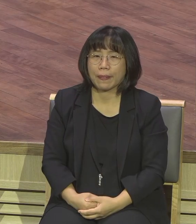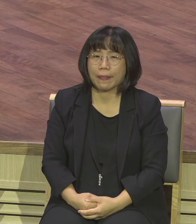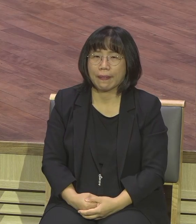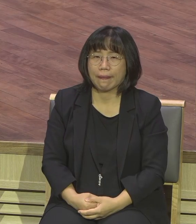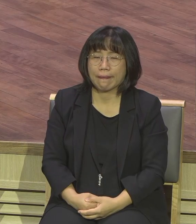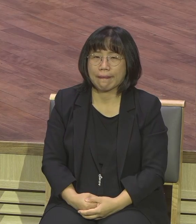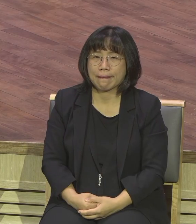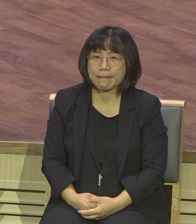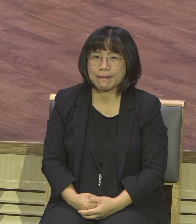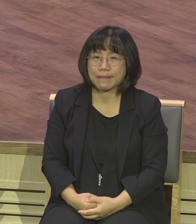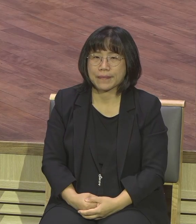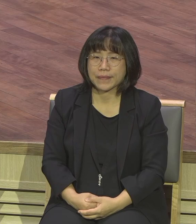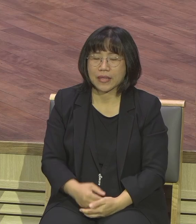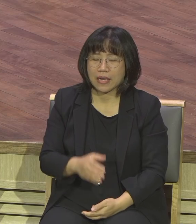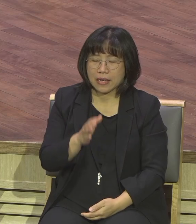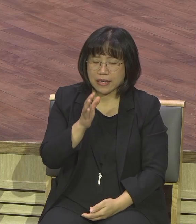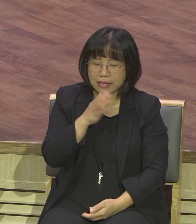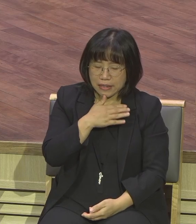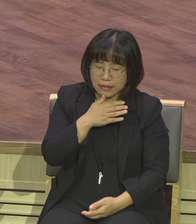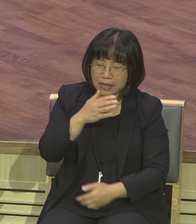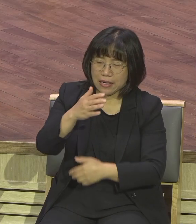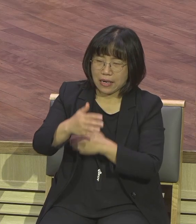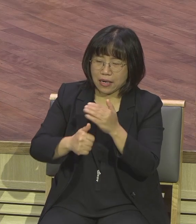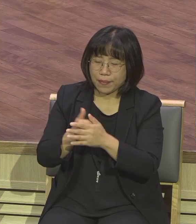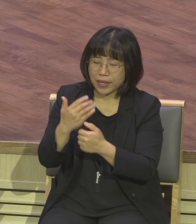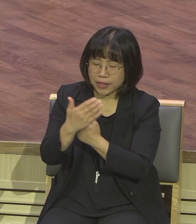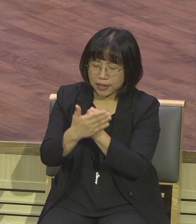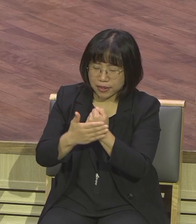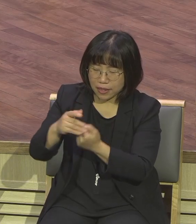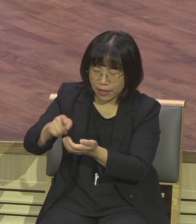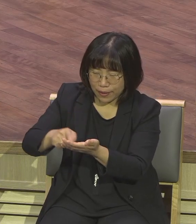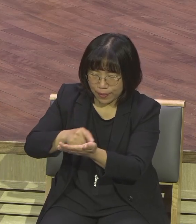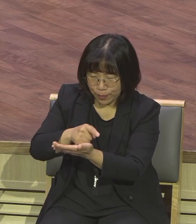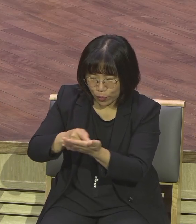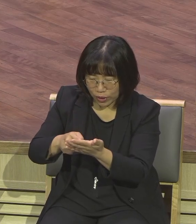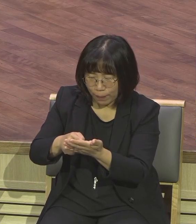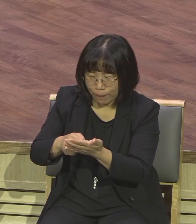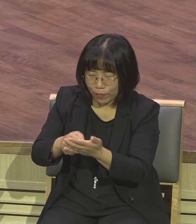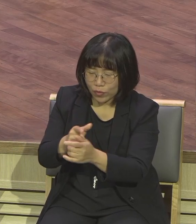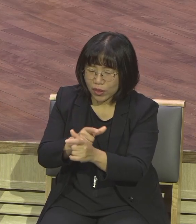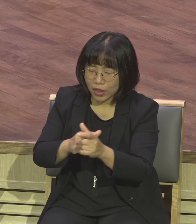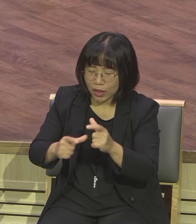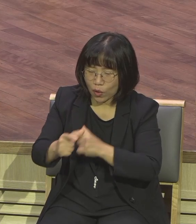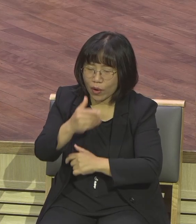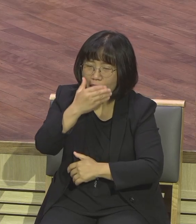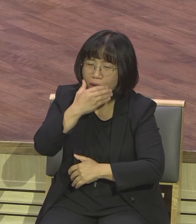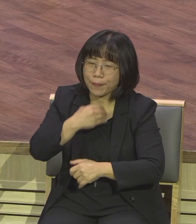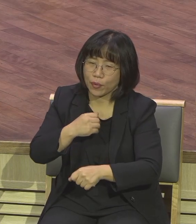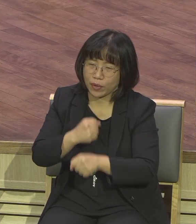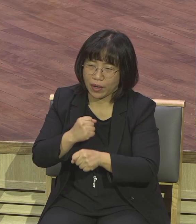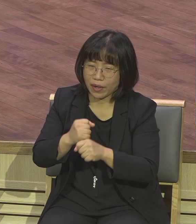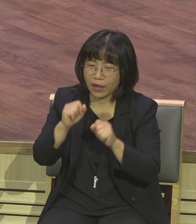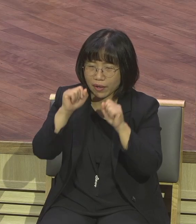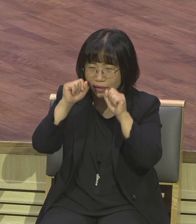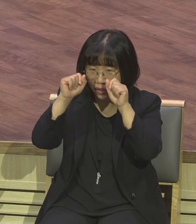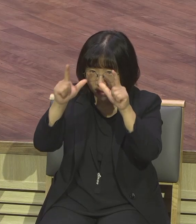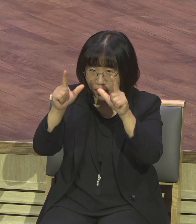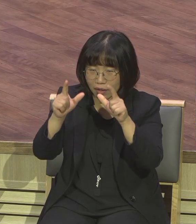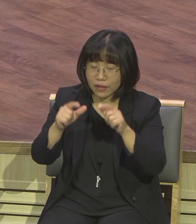하나님의 은혜에 보답하는 것이 최고구나. 이 사람이 확 바뀌어 버렸어요. 은혜를 받아